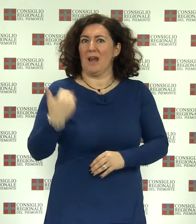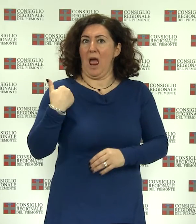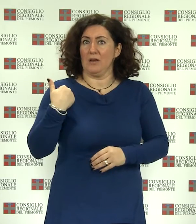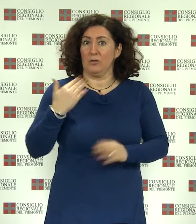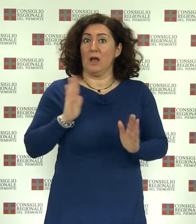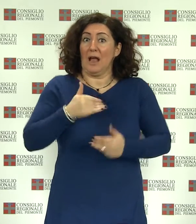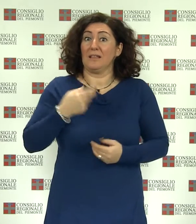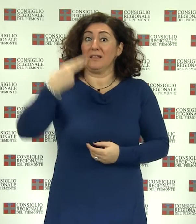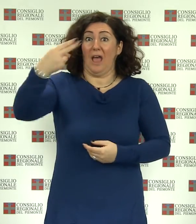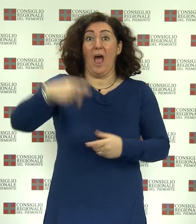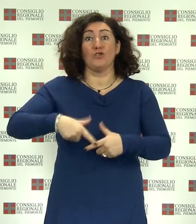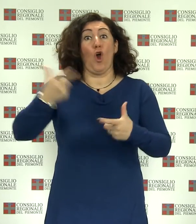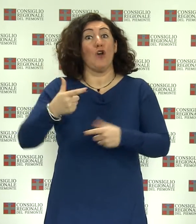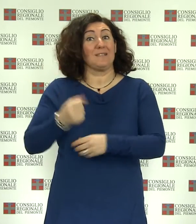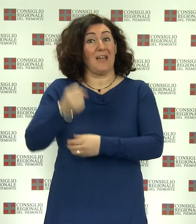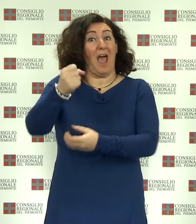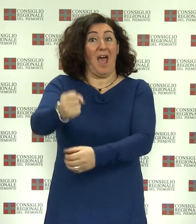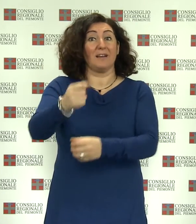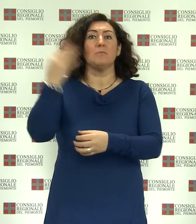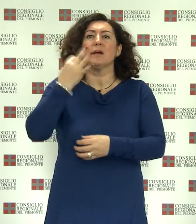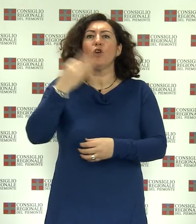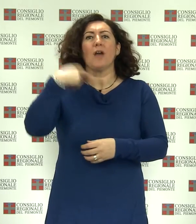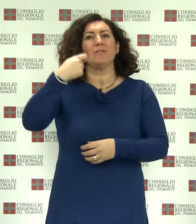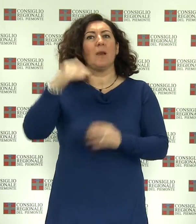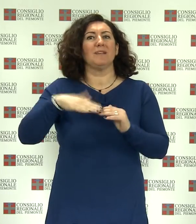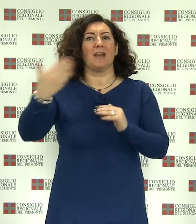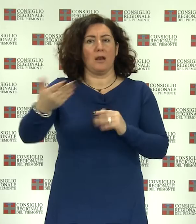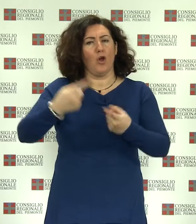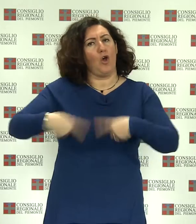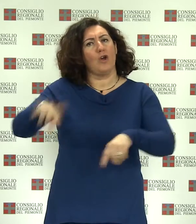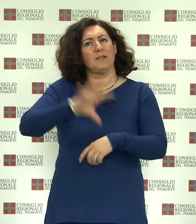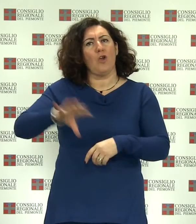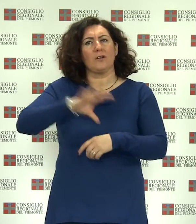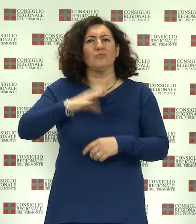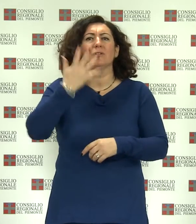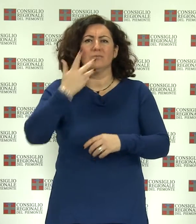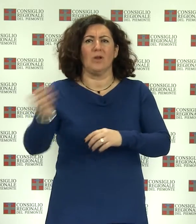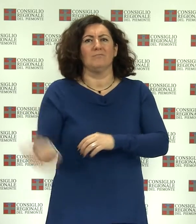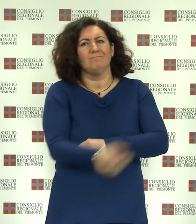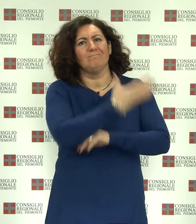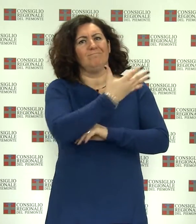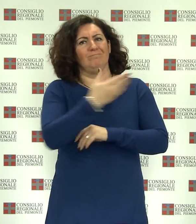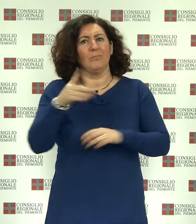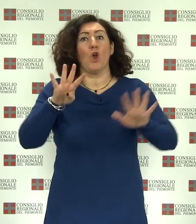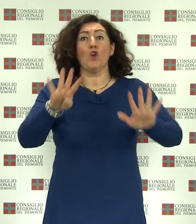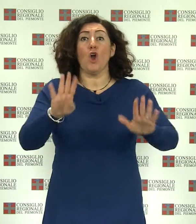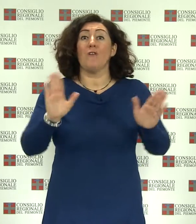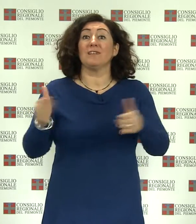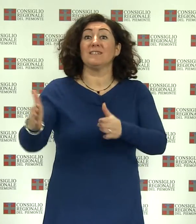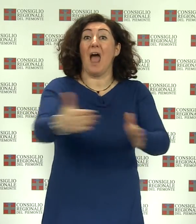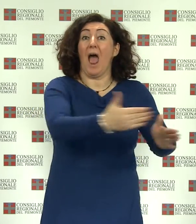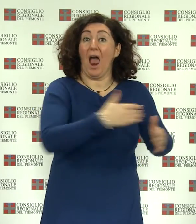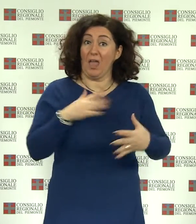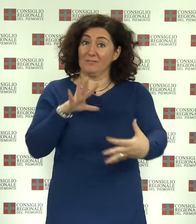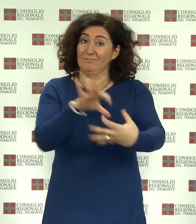lingua straniera che il Consiglio regionale ha voluto proiettare in collaborazione con Agiscuola in 9 sale cinematografiche piemontesi